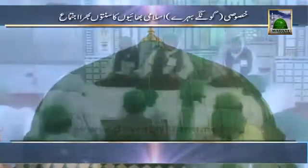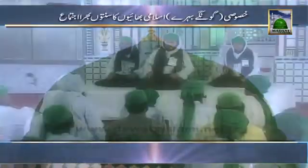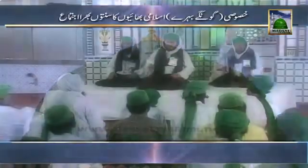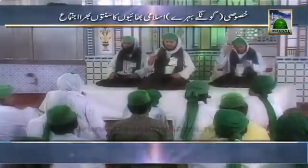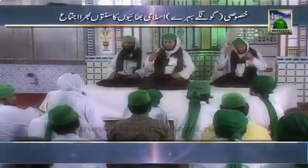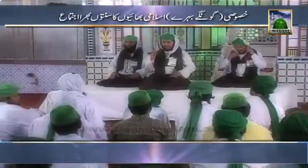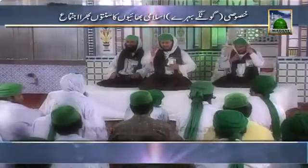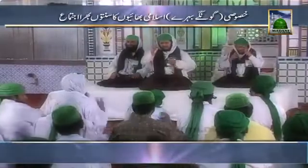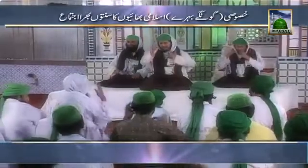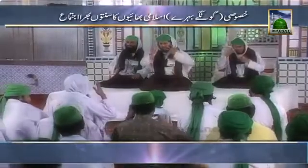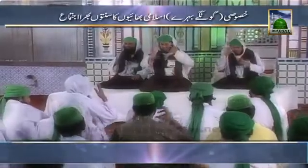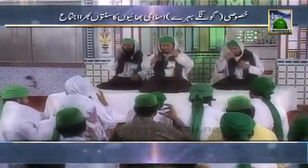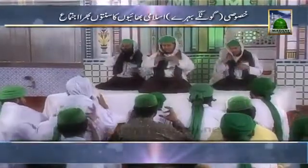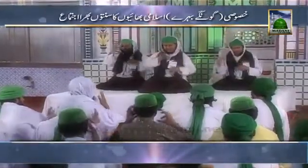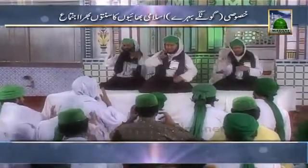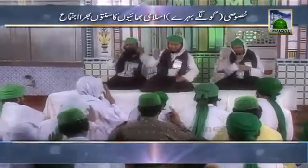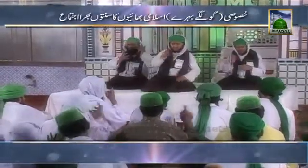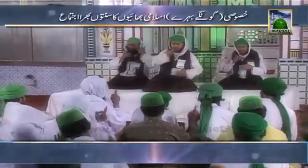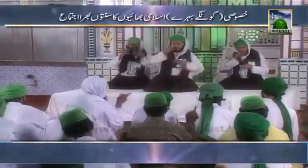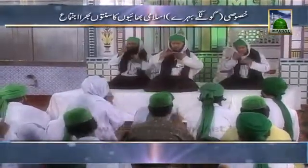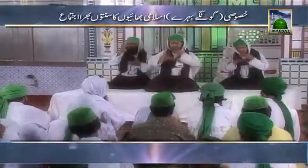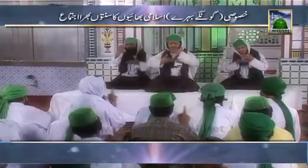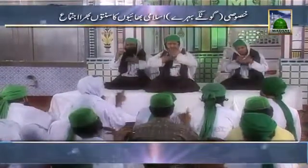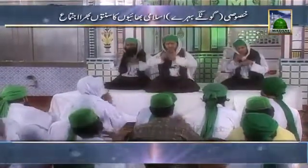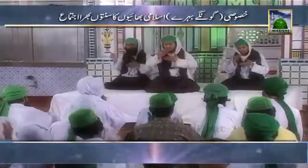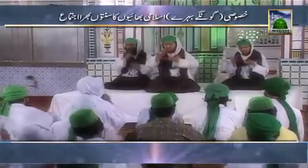رونا مصیبت کا مت رو تو